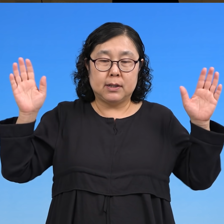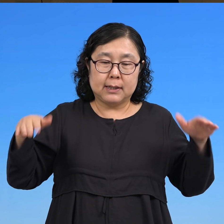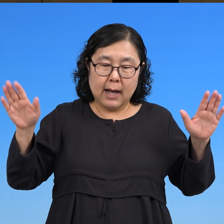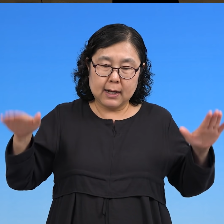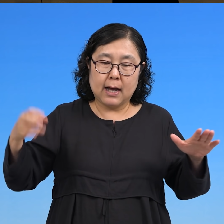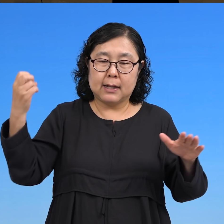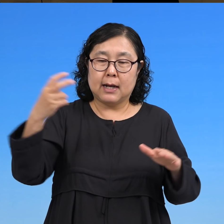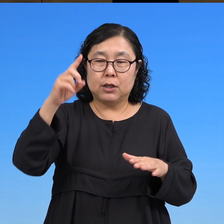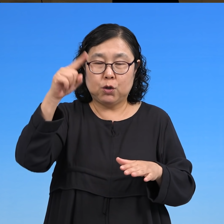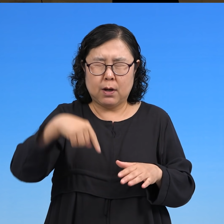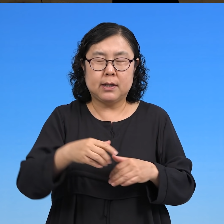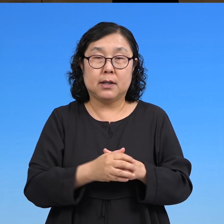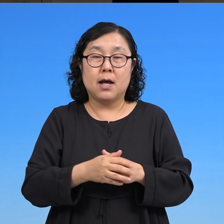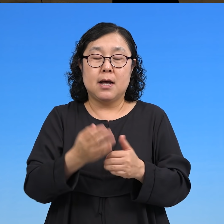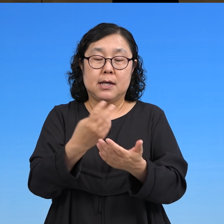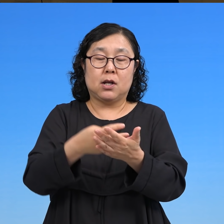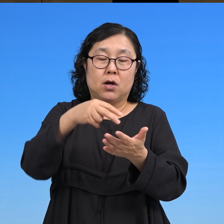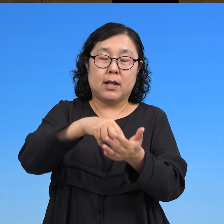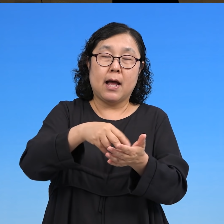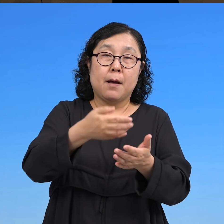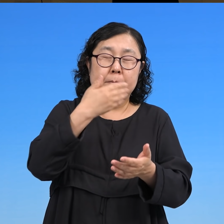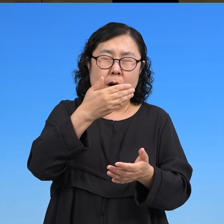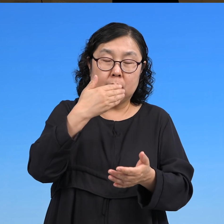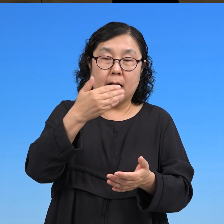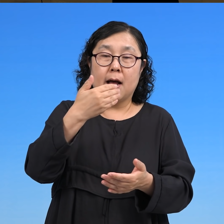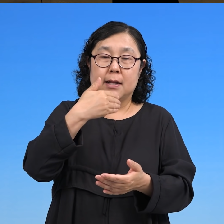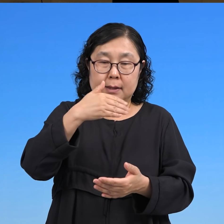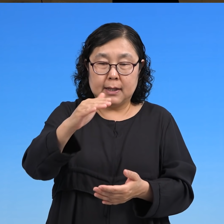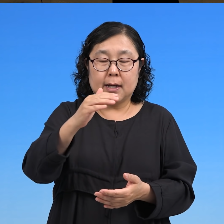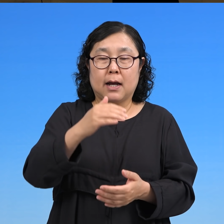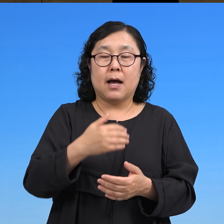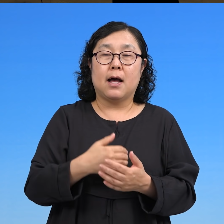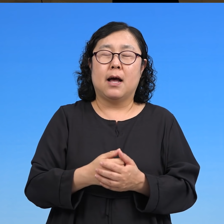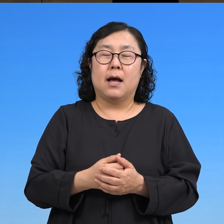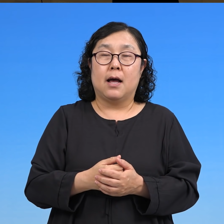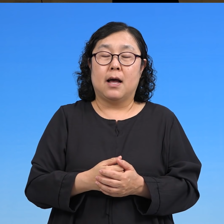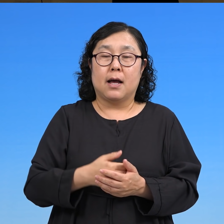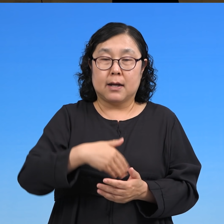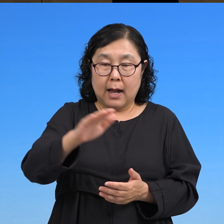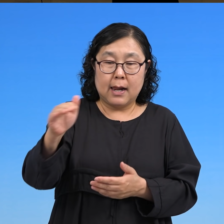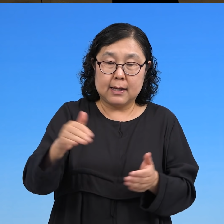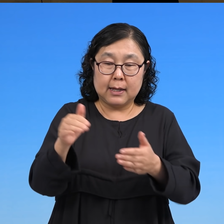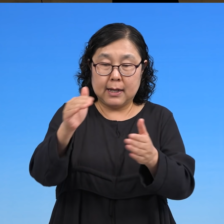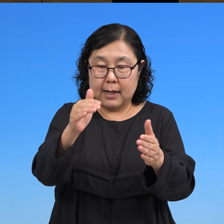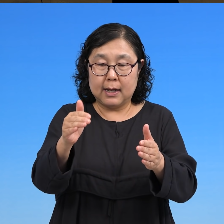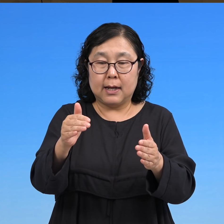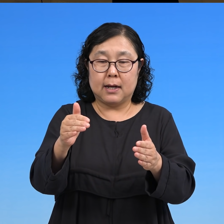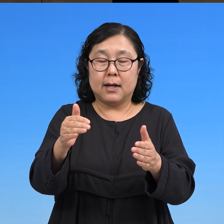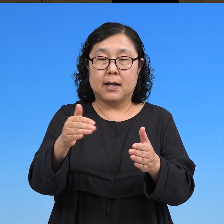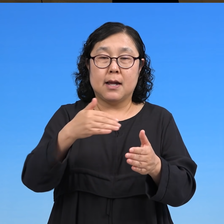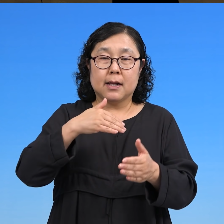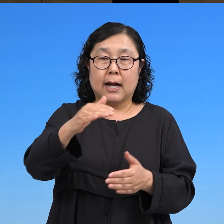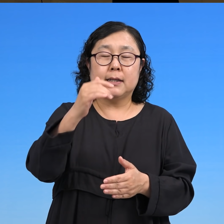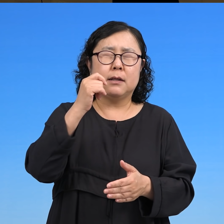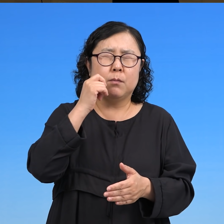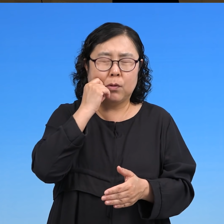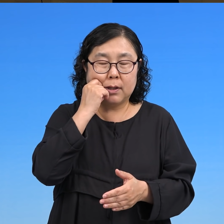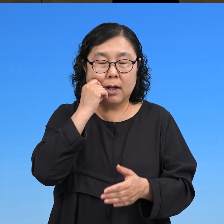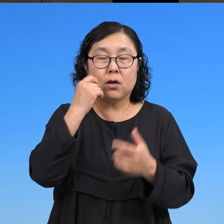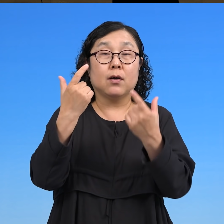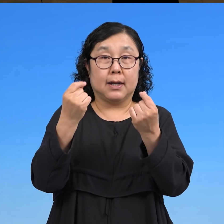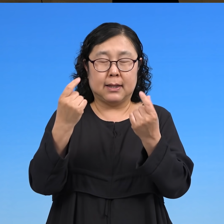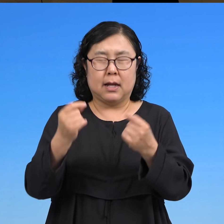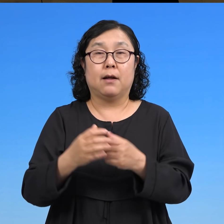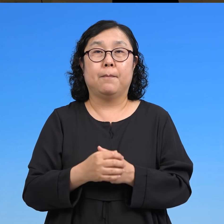또다시 와서 어루만지며 이르되 일어나 먹으라, 네가 갈 길을 다 가지 못할까 하노라 하는지라. 그러면서